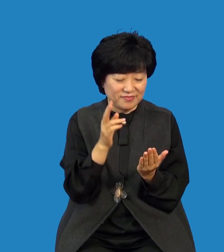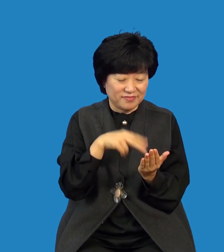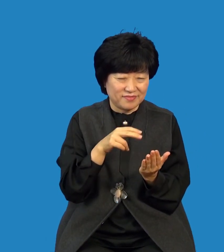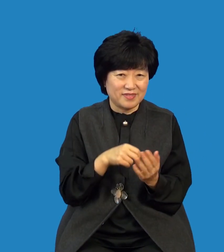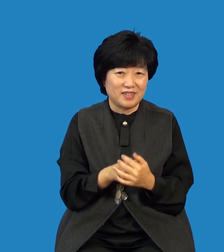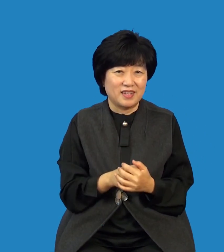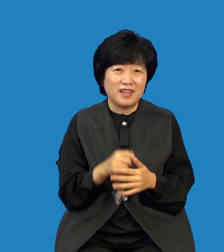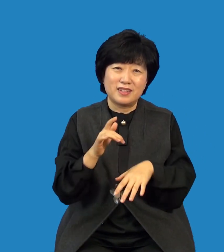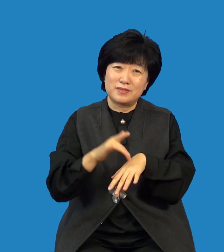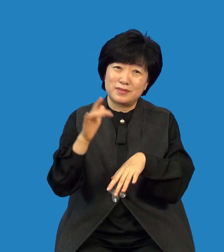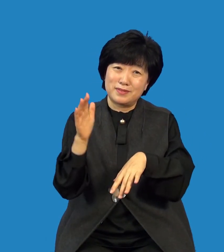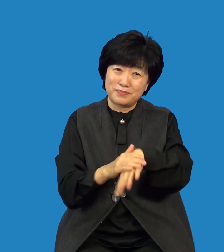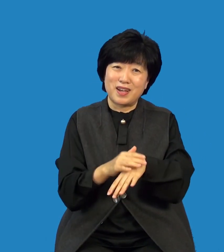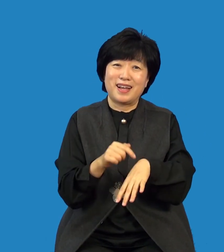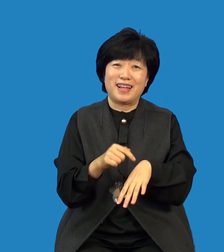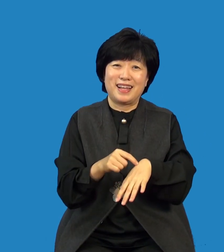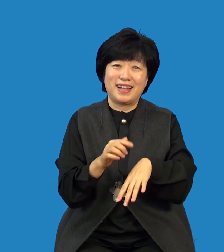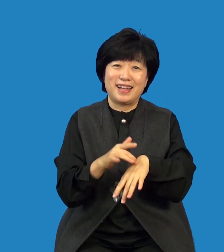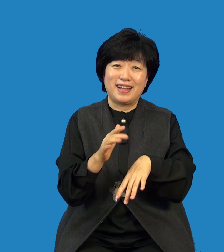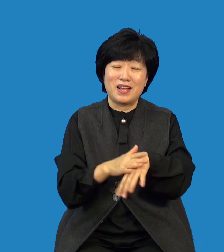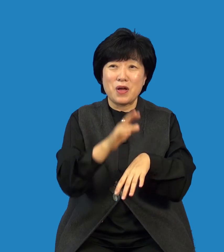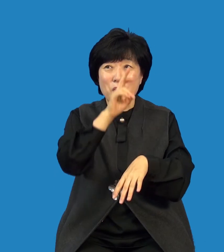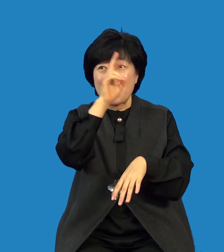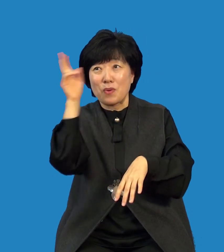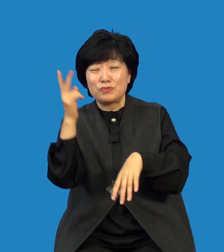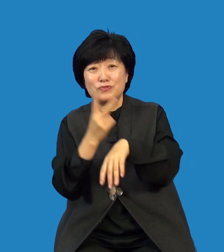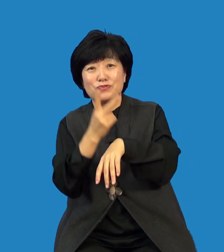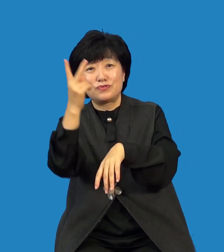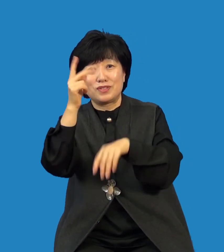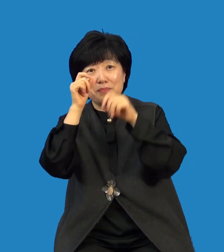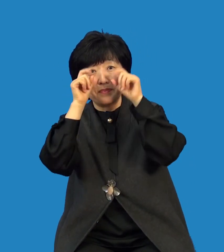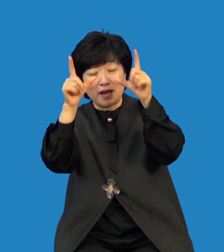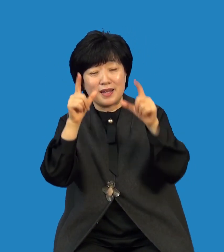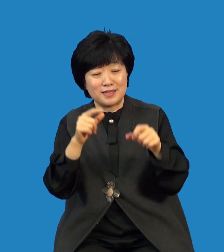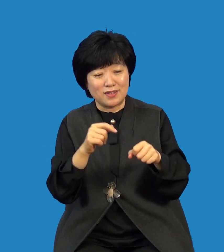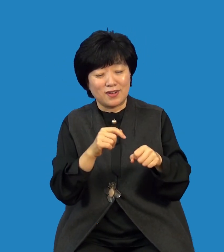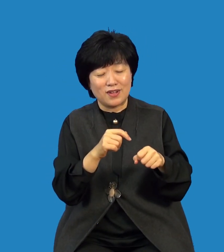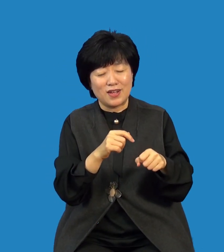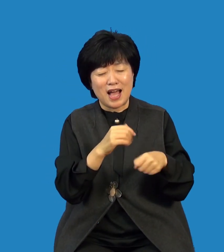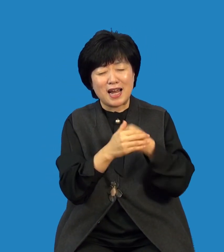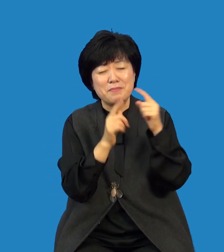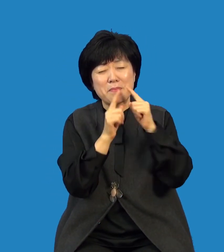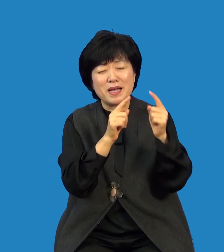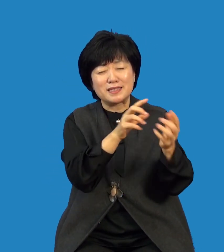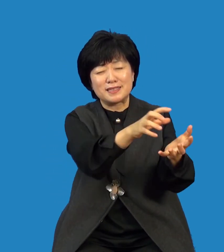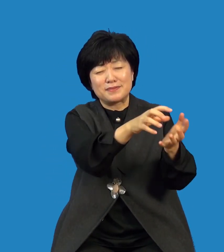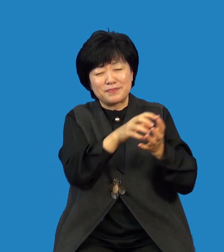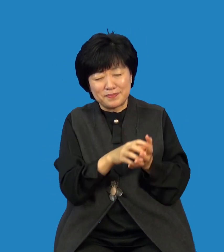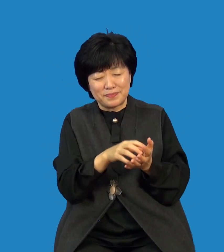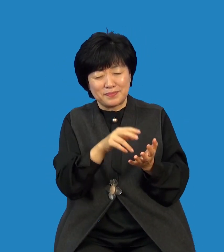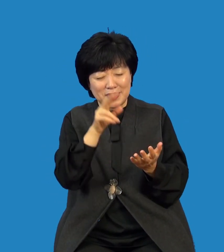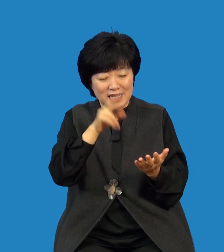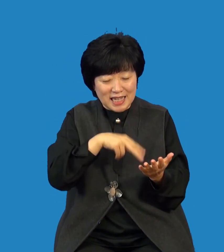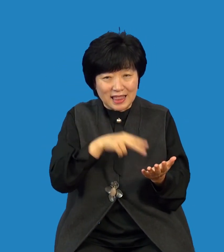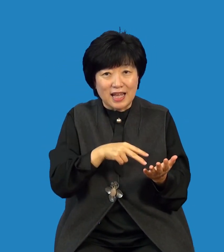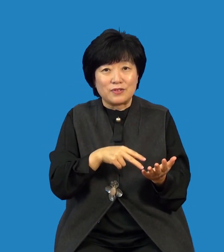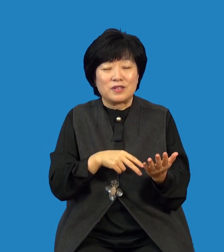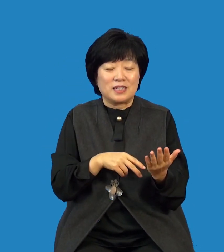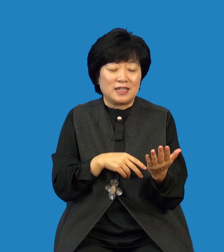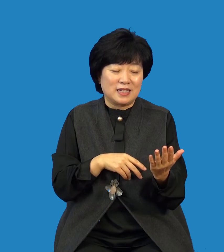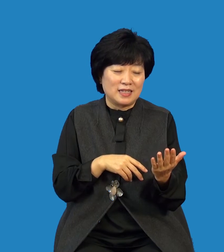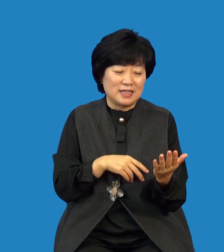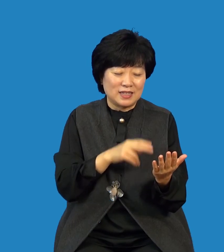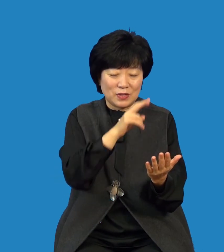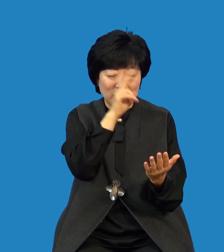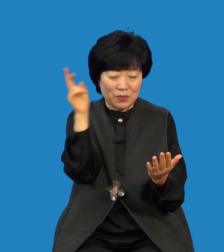참 습관이라는 게 무서워요. 오후 2시에 일어나서 콰이어 타임을 하겠다고 펼치는 용기는 뭔지. 이게 보통 아침에 하는 거잖아요. 저한테 이건